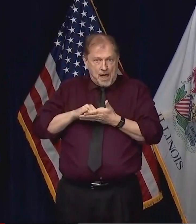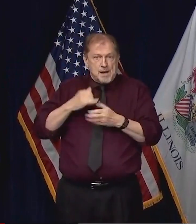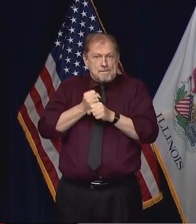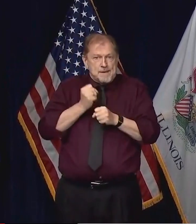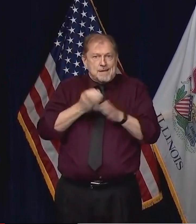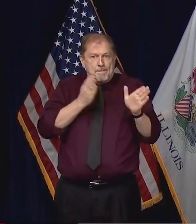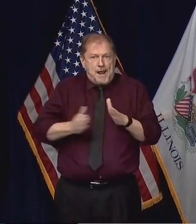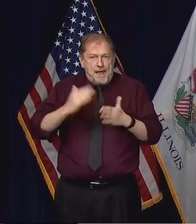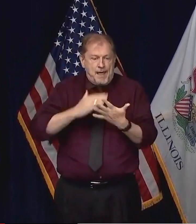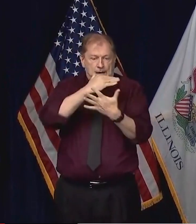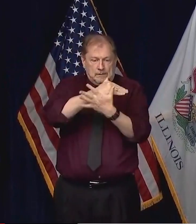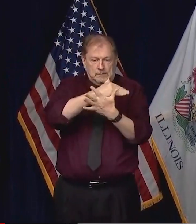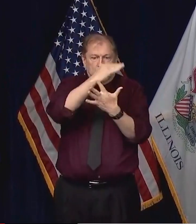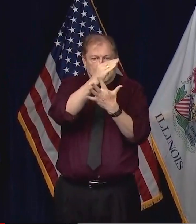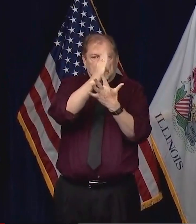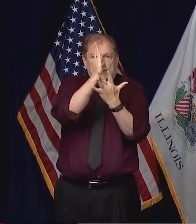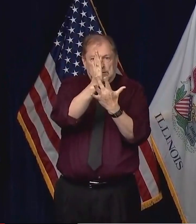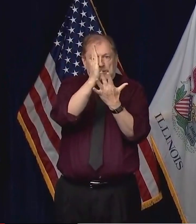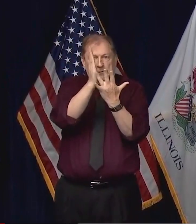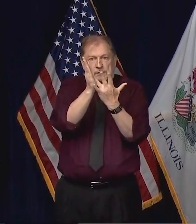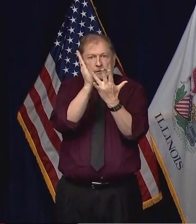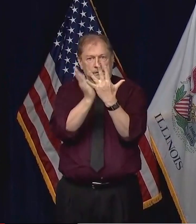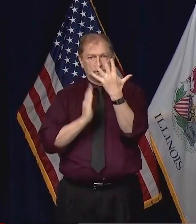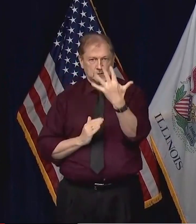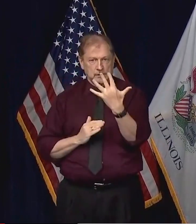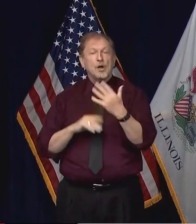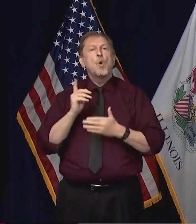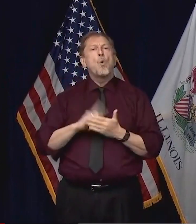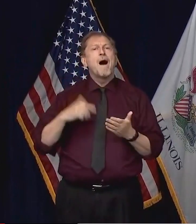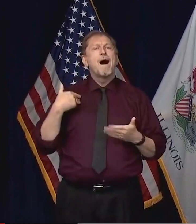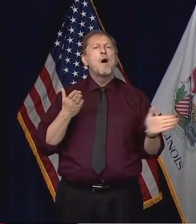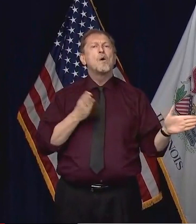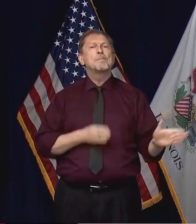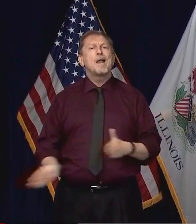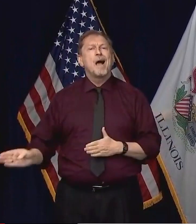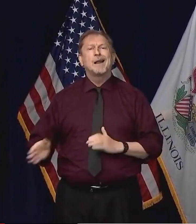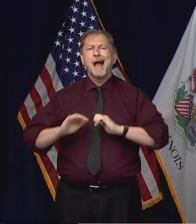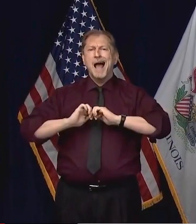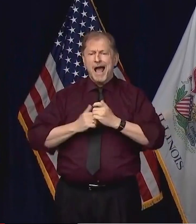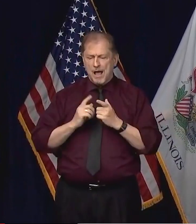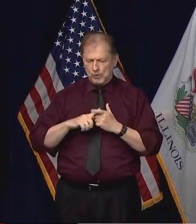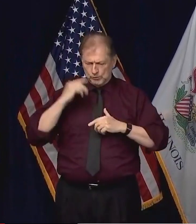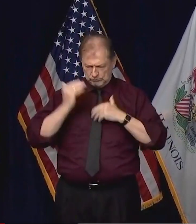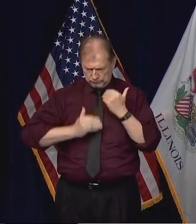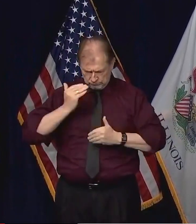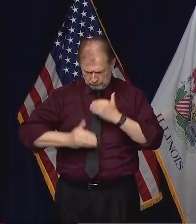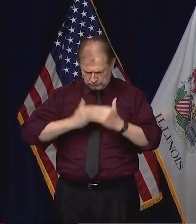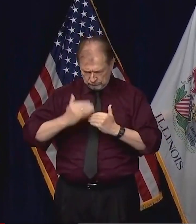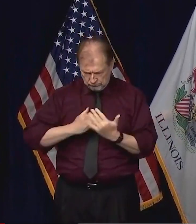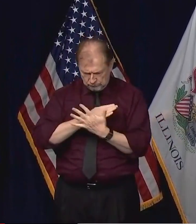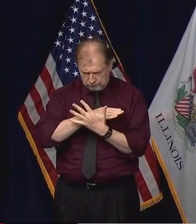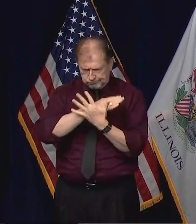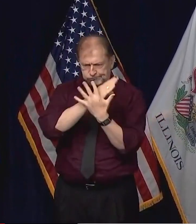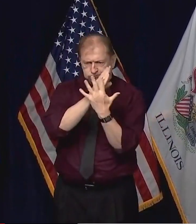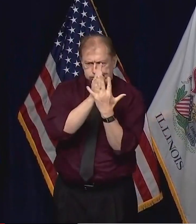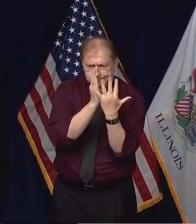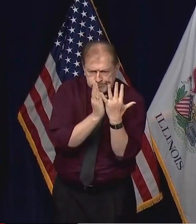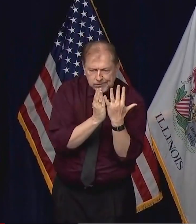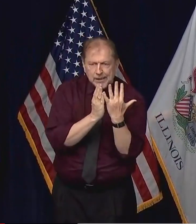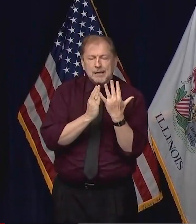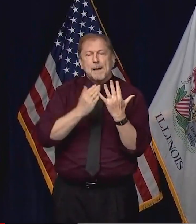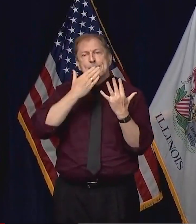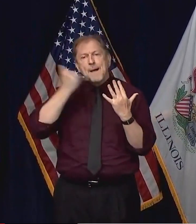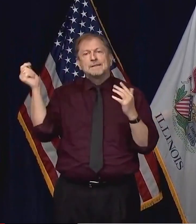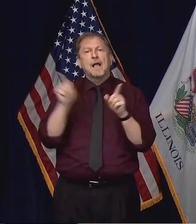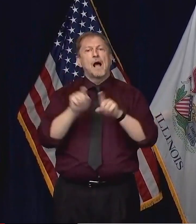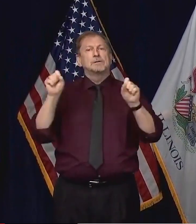뒤따르게 됩니다. 마지막 5단계는 일리노이주 복원 단계로 백신 등이 개발 보급돼 모든 사람들의 면역력을